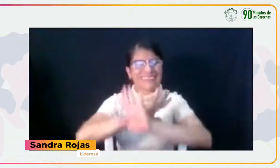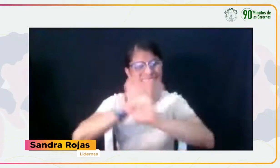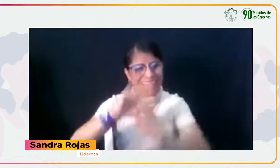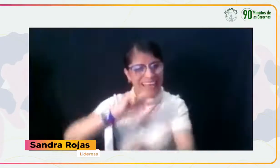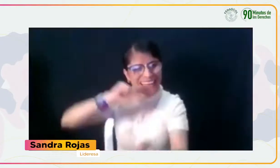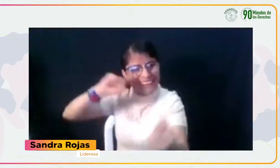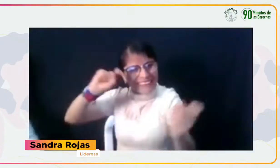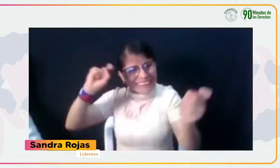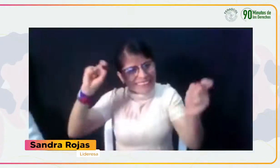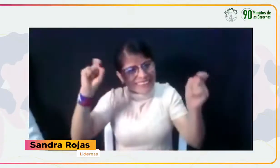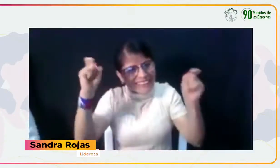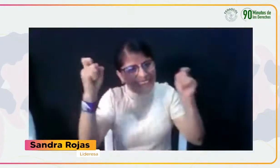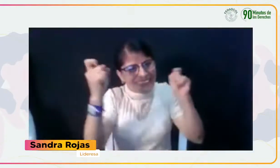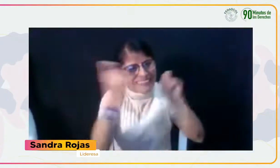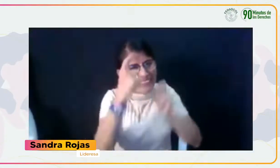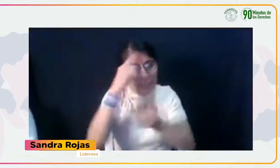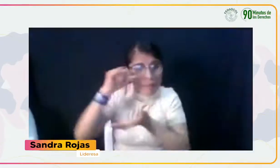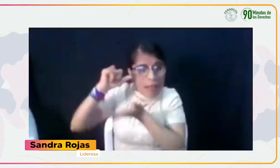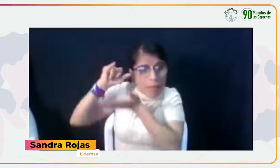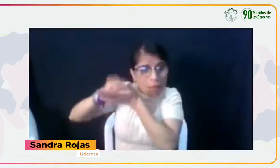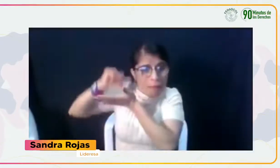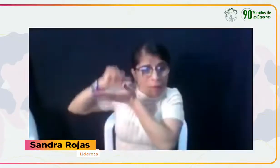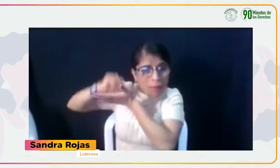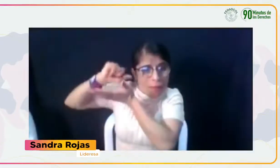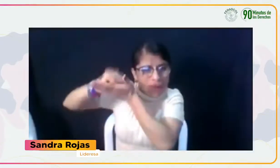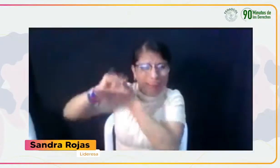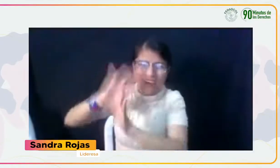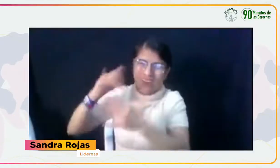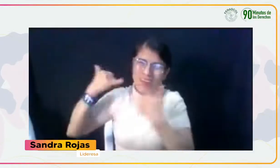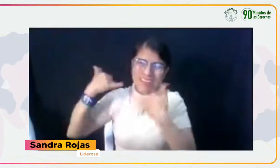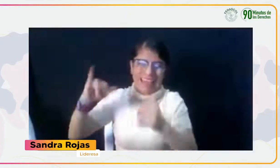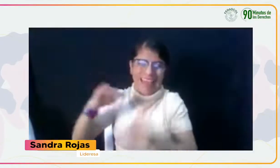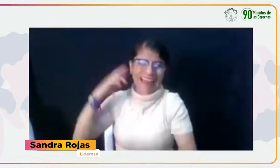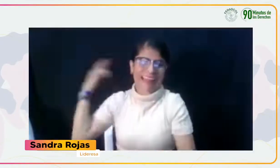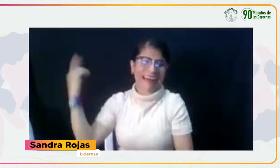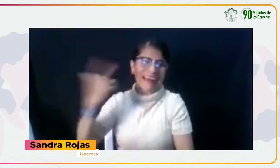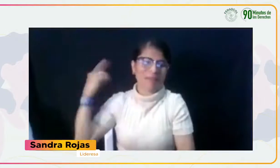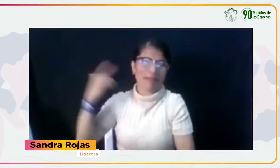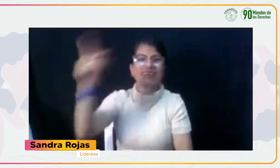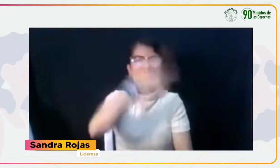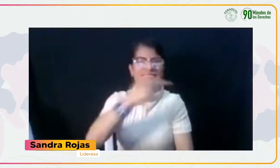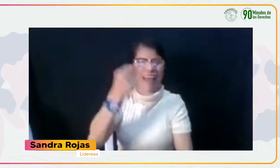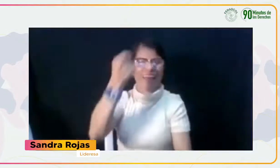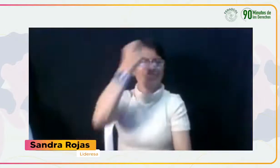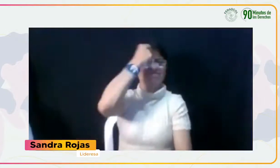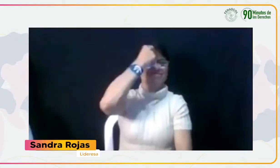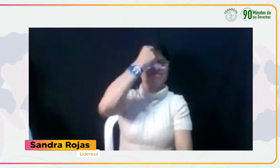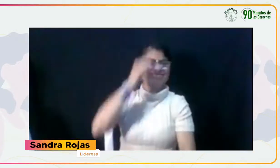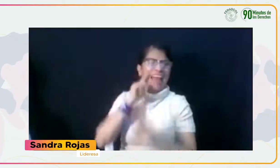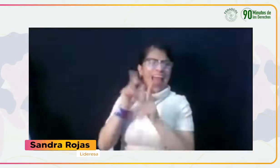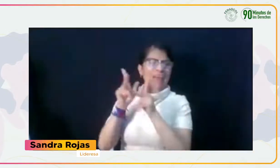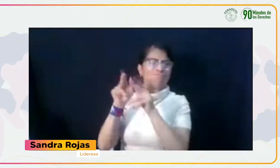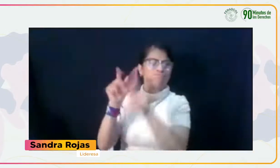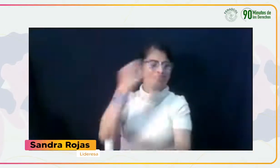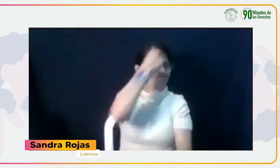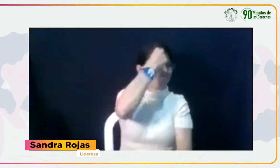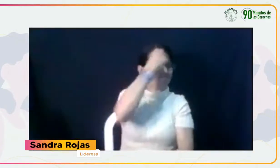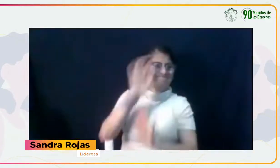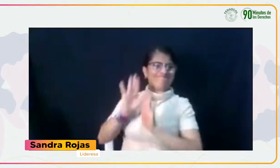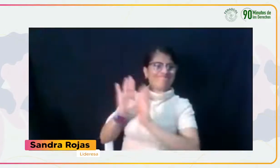decía María Cristina, debemos cambiar el pensamiento ya Penascol ya necesita cambiar,